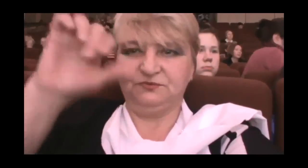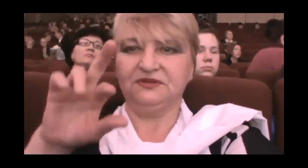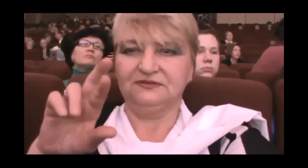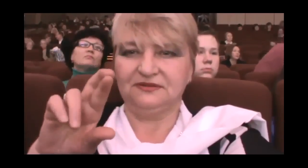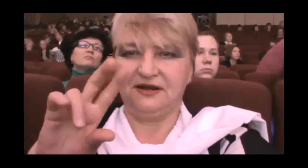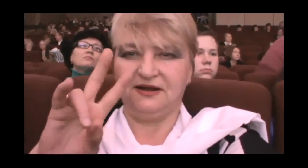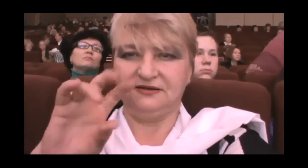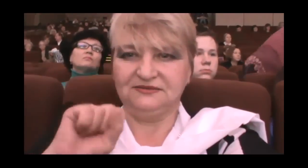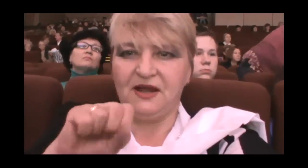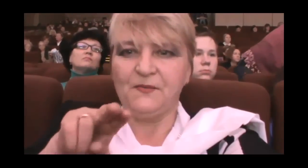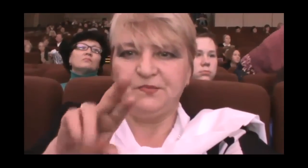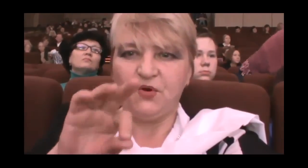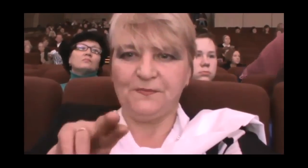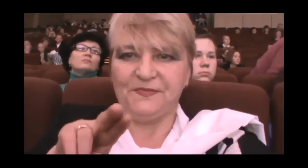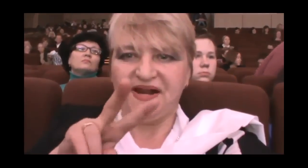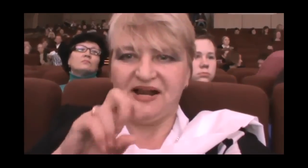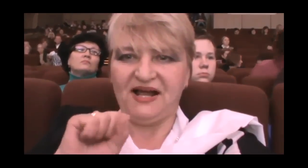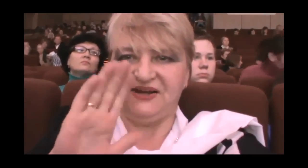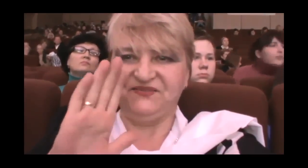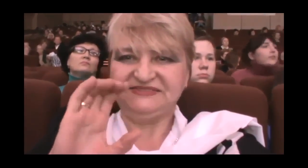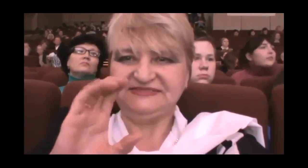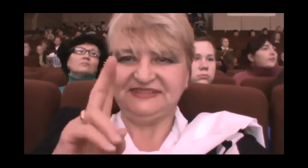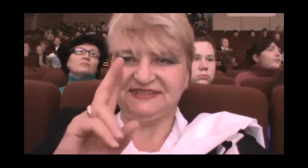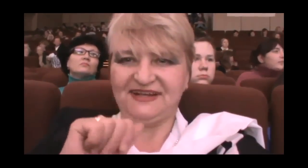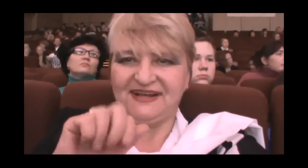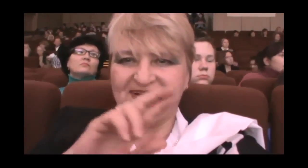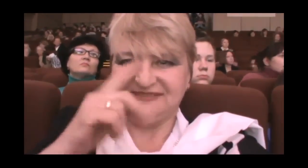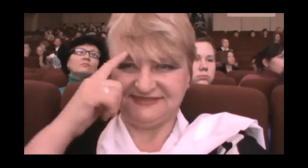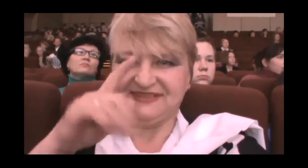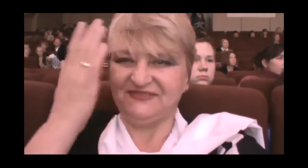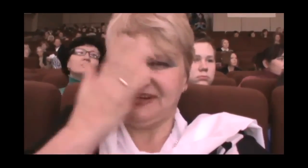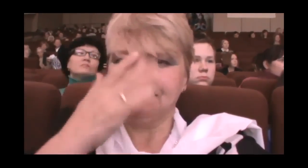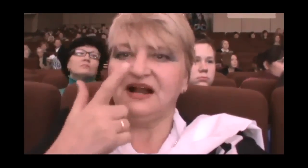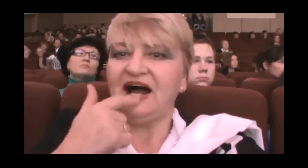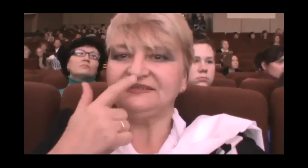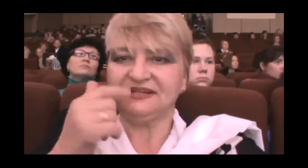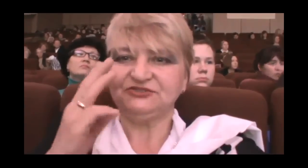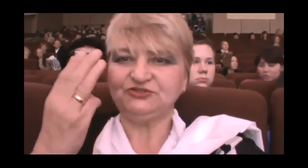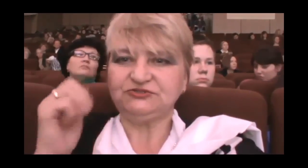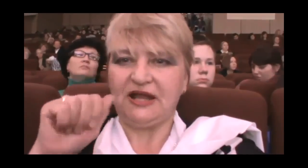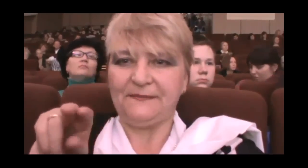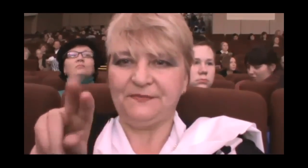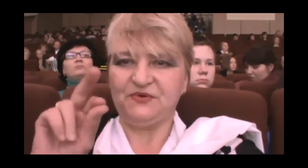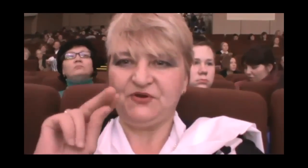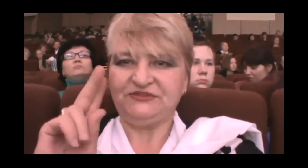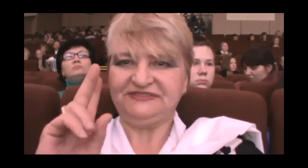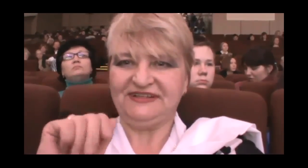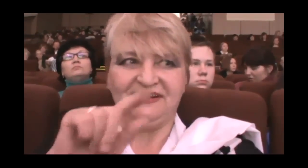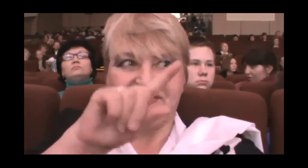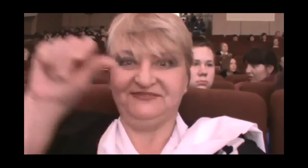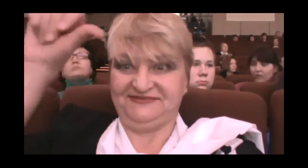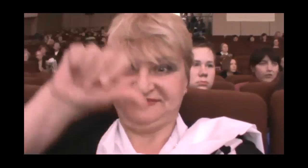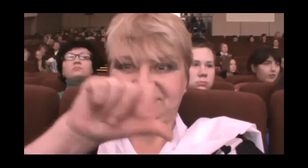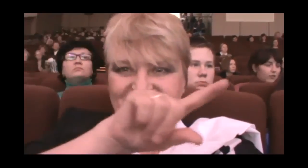Действительно замечательный праздник. Действительно замечательный вечер. Очень много голосов сказано